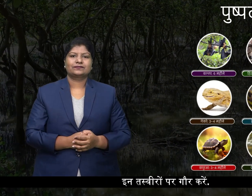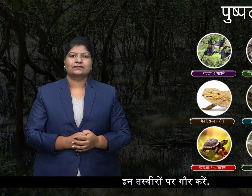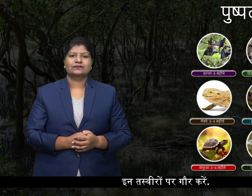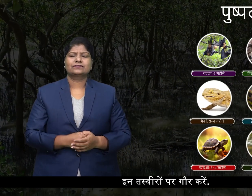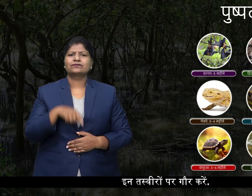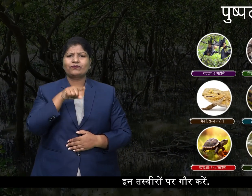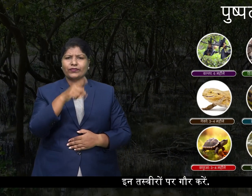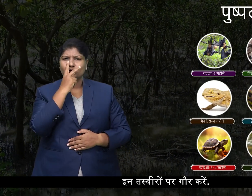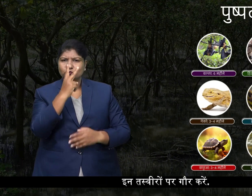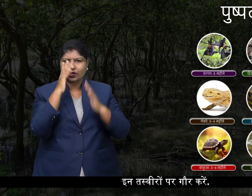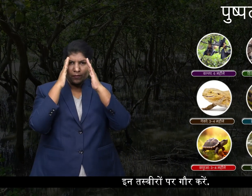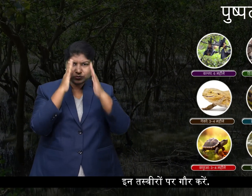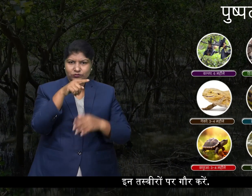इन तस्वीरों पर गौर करें।